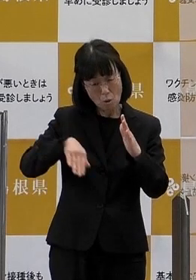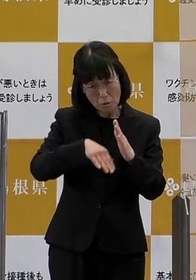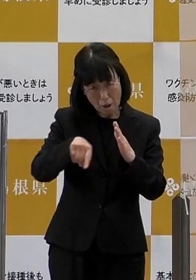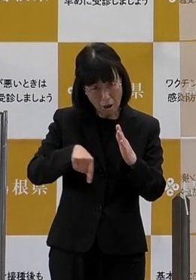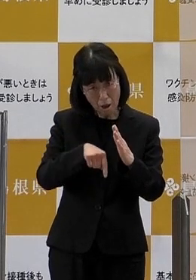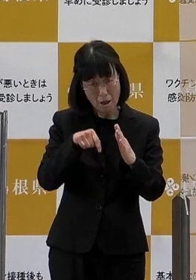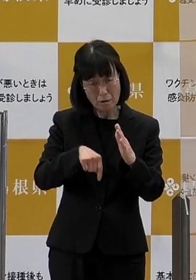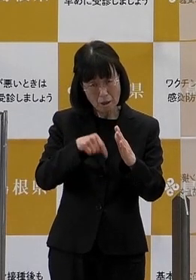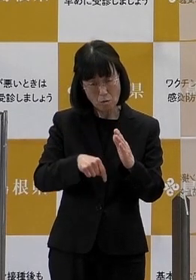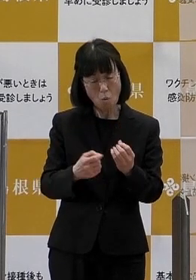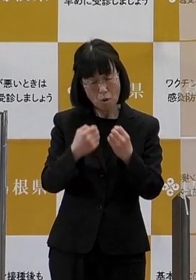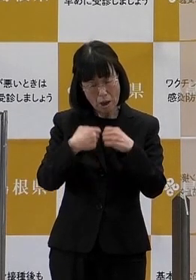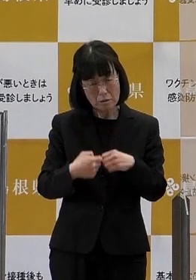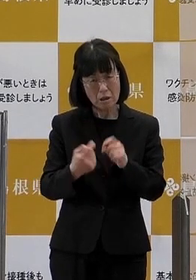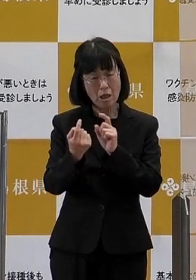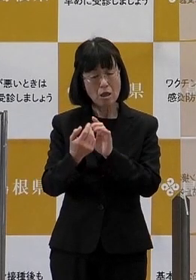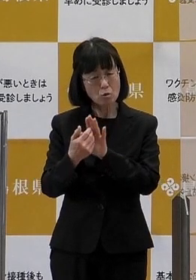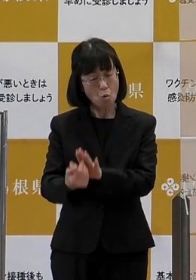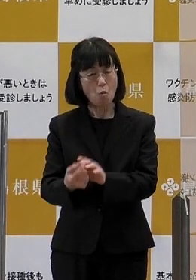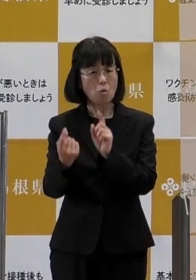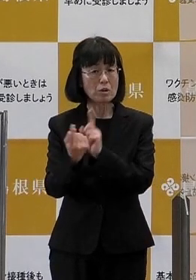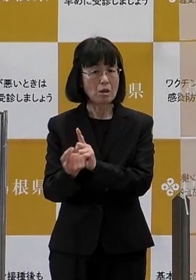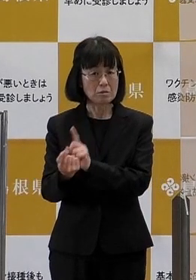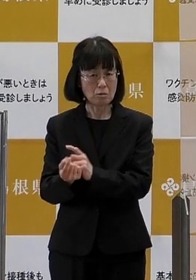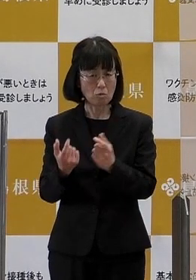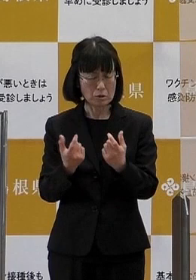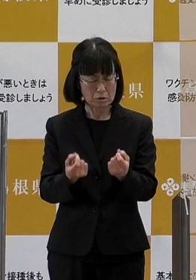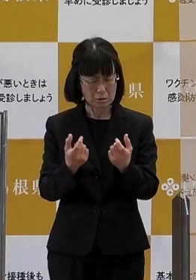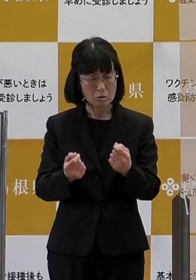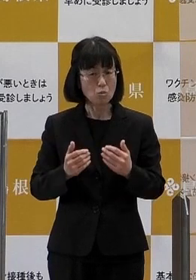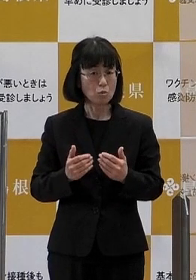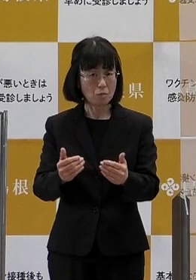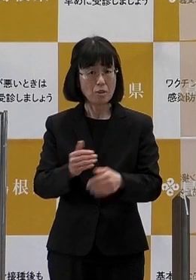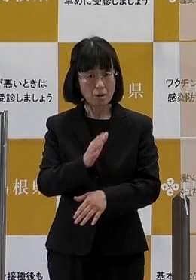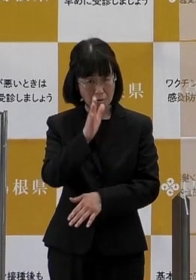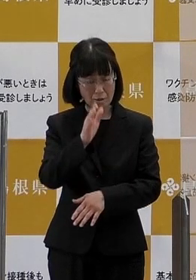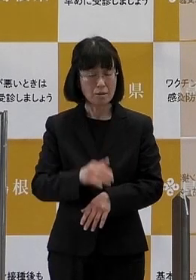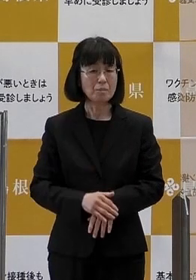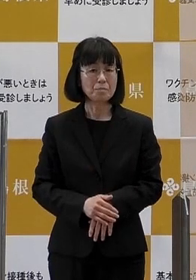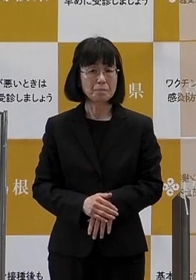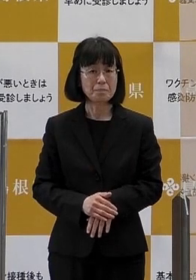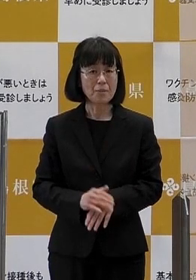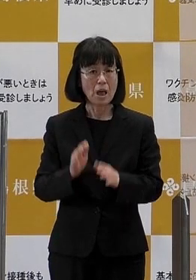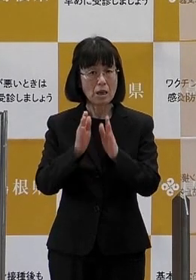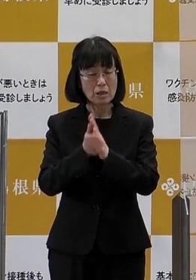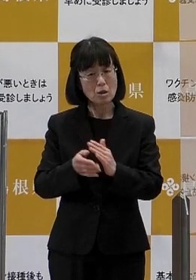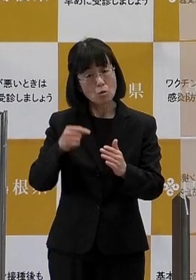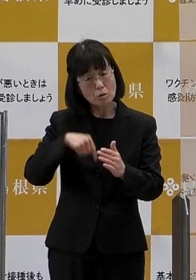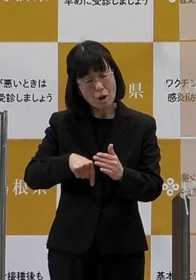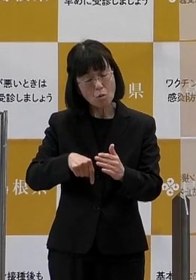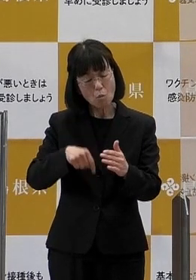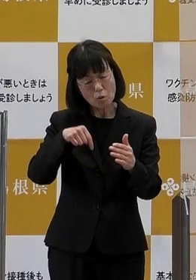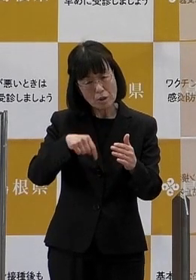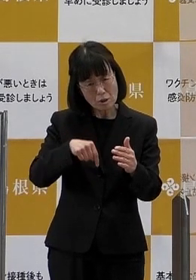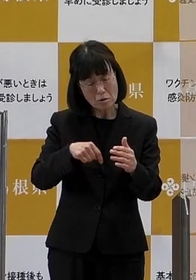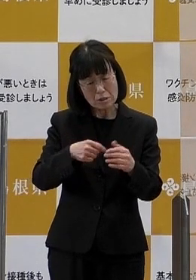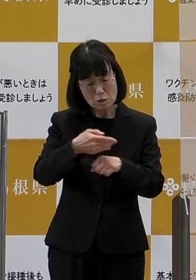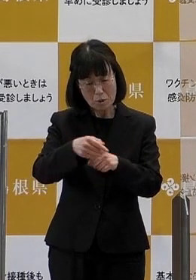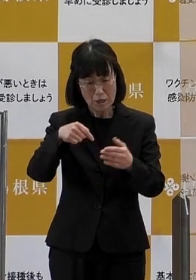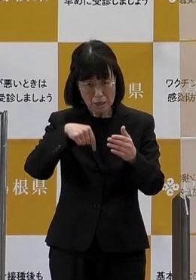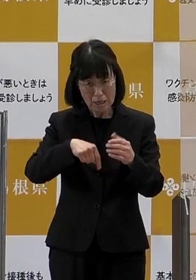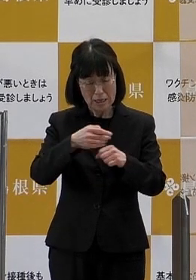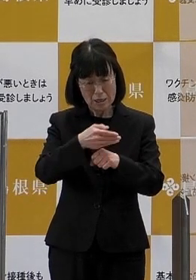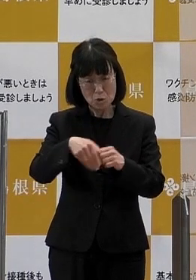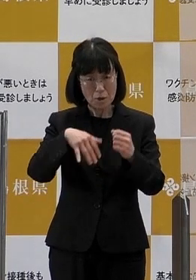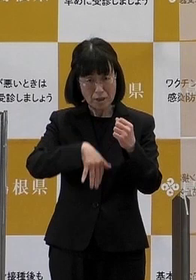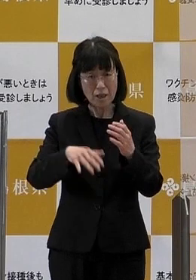感染予防対策を徹底していただくようにお願いをいたします。なお県内に限った旅行観光は控えていただく必要は